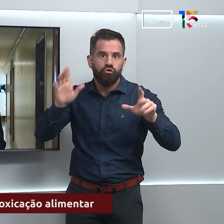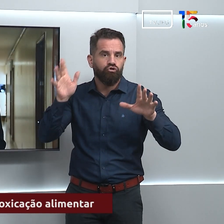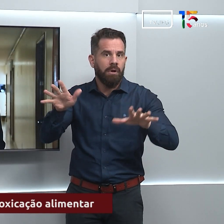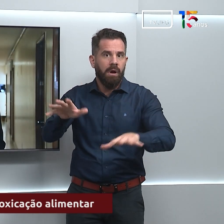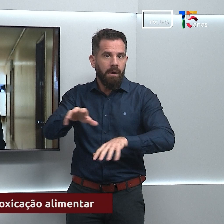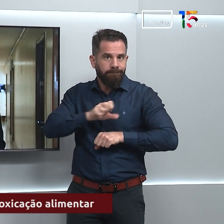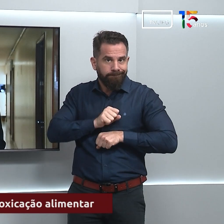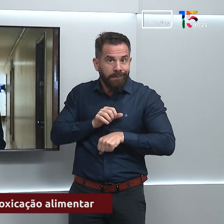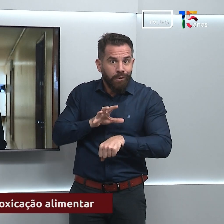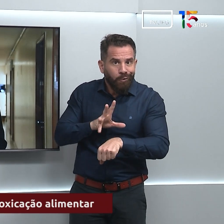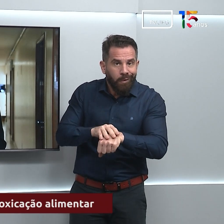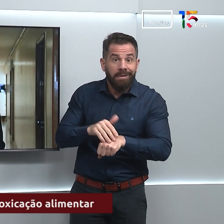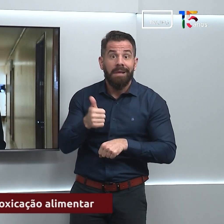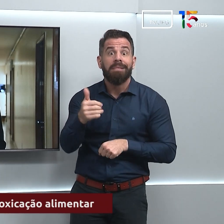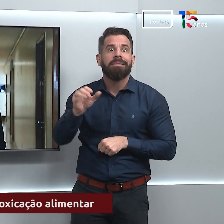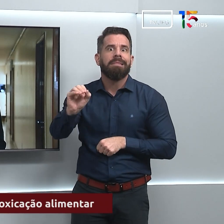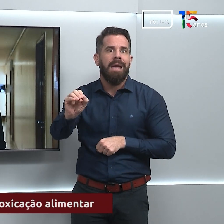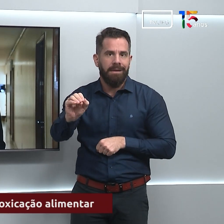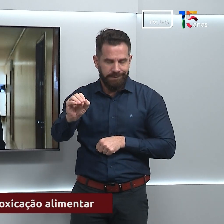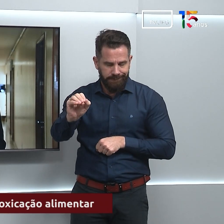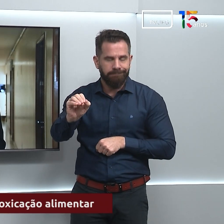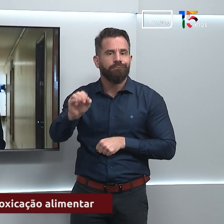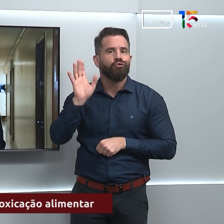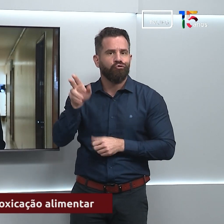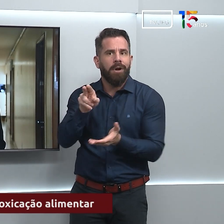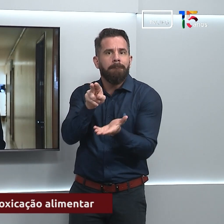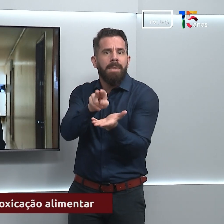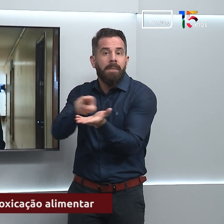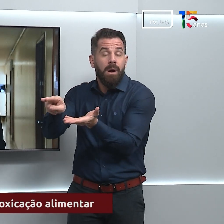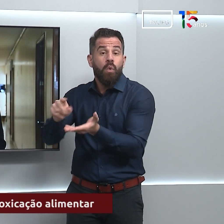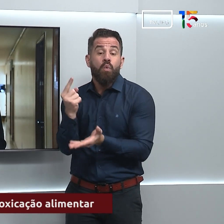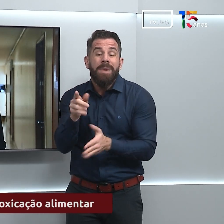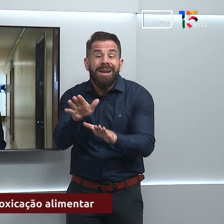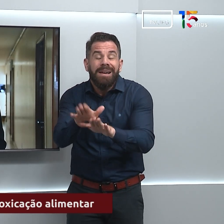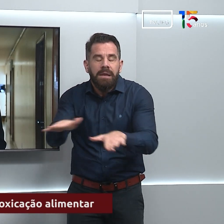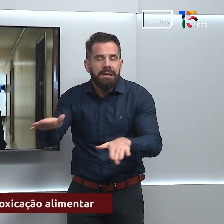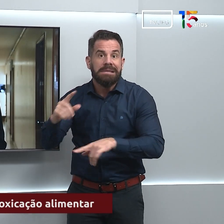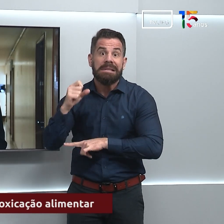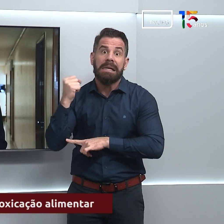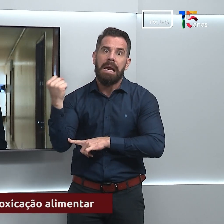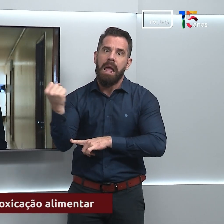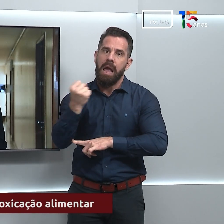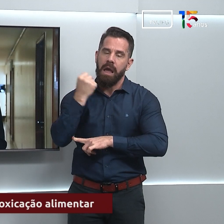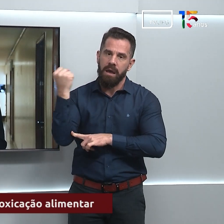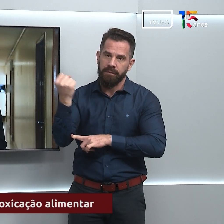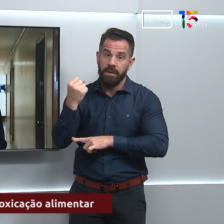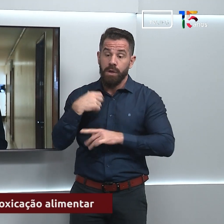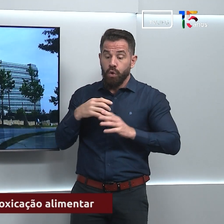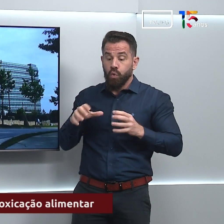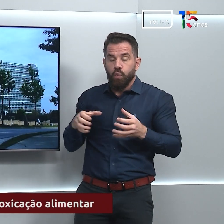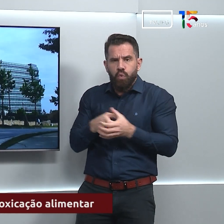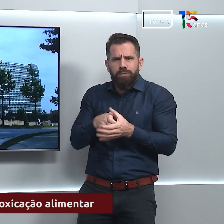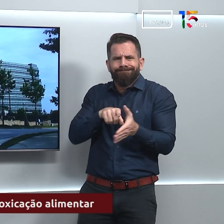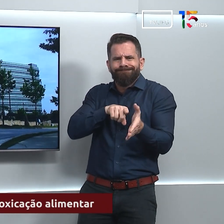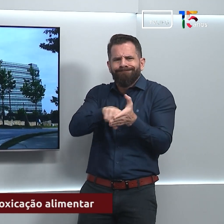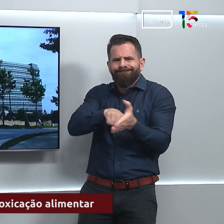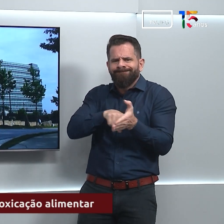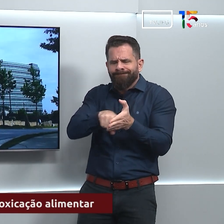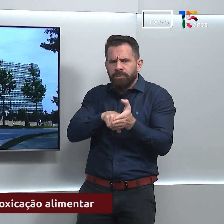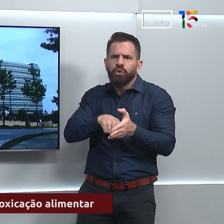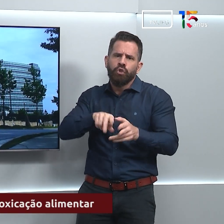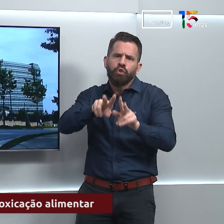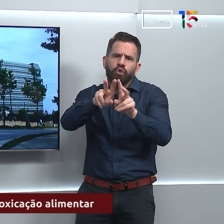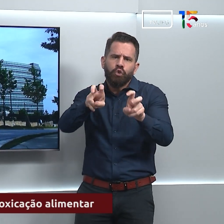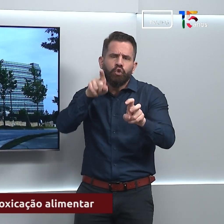hospitalizados, entre eles uma criança com complicações graves. De acordo com o Centro de Controle e Prevenção de